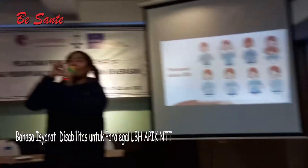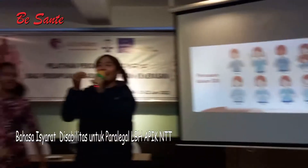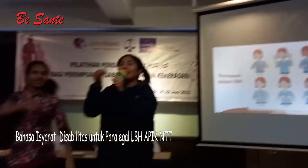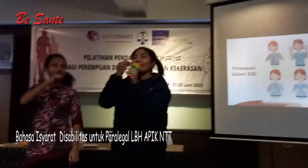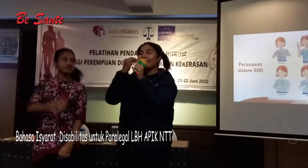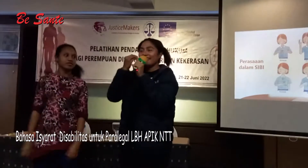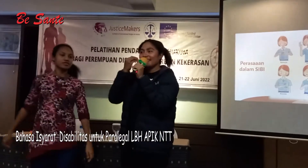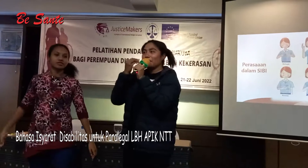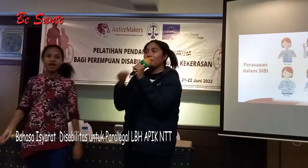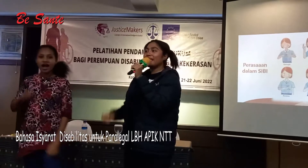makan, pergi,